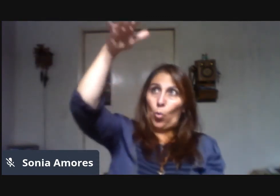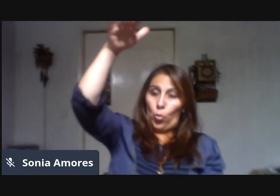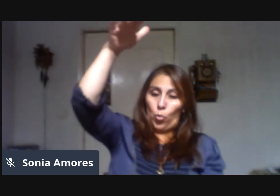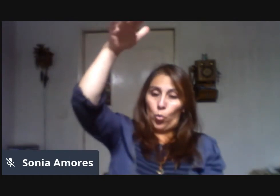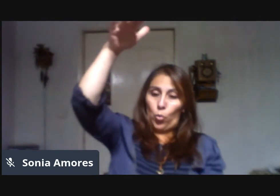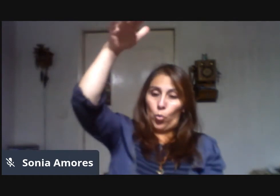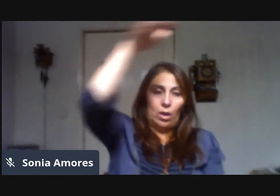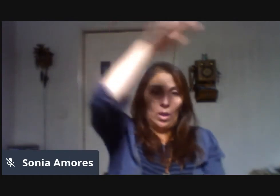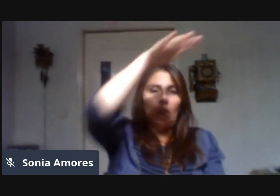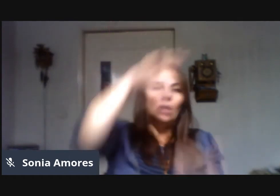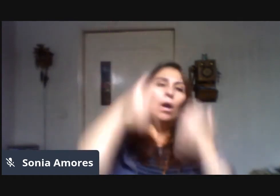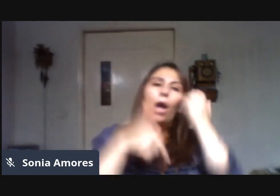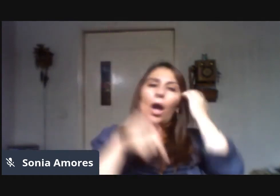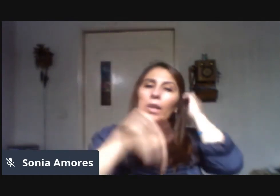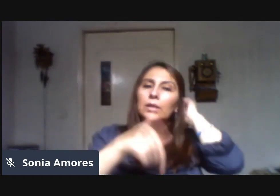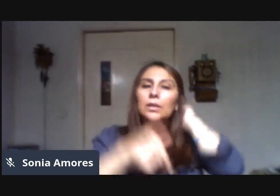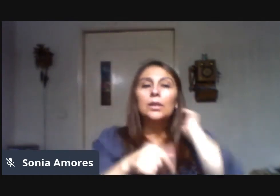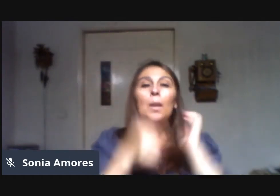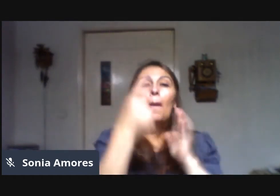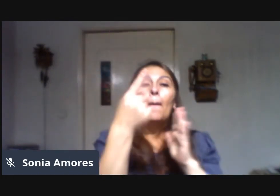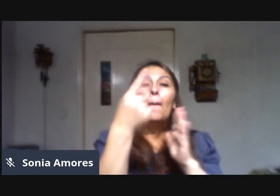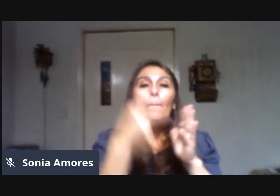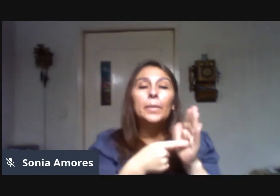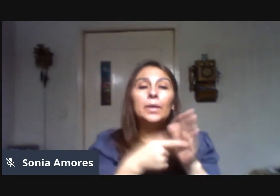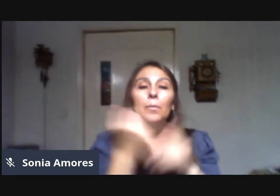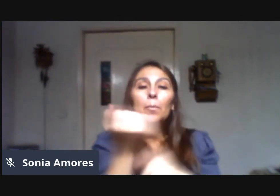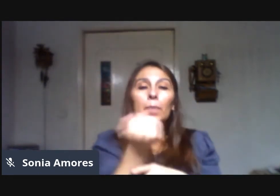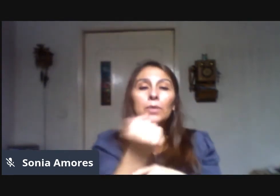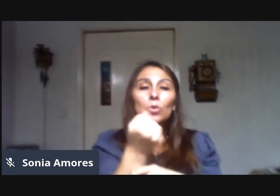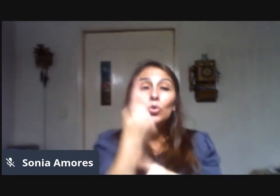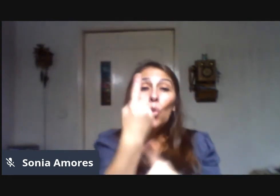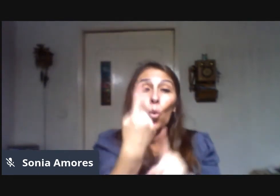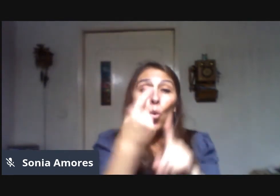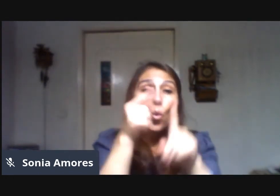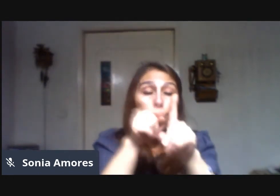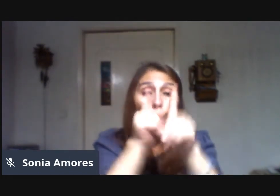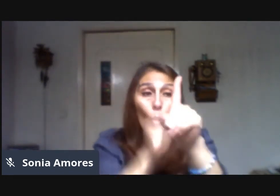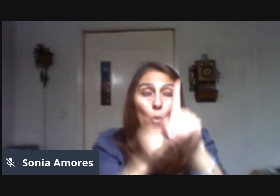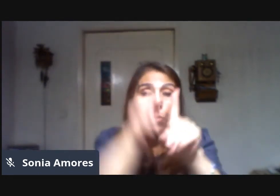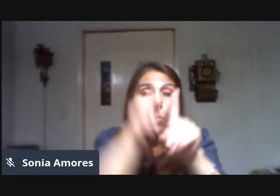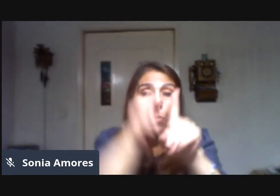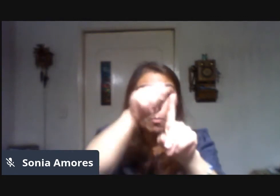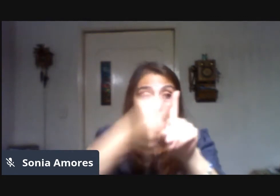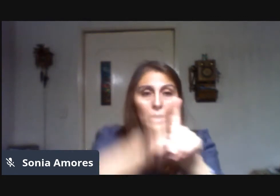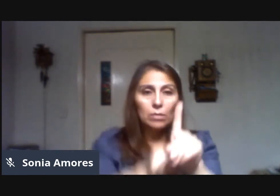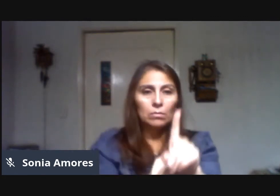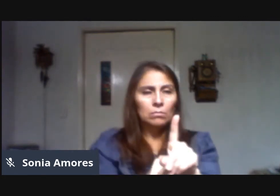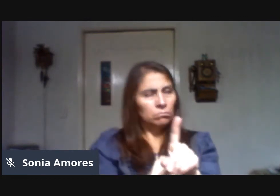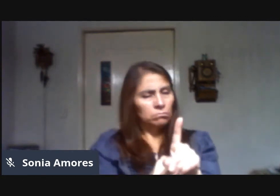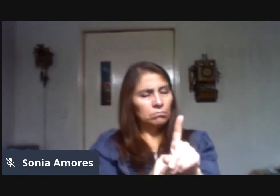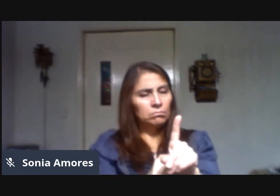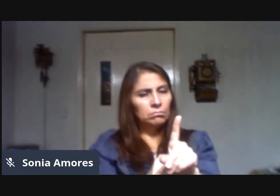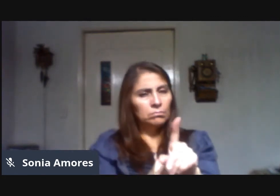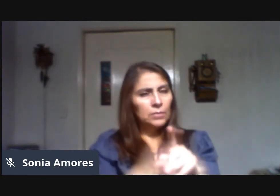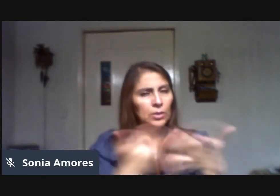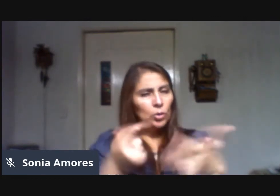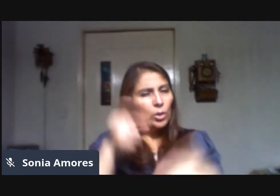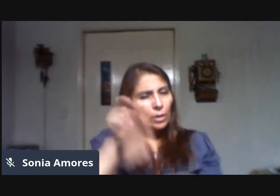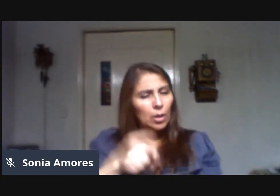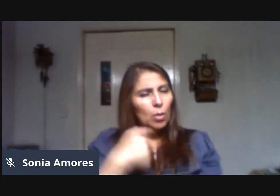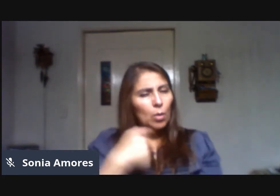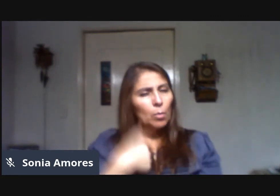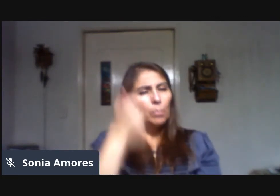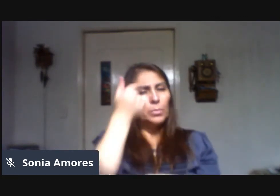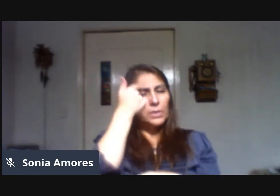le vale 1,000 pesos. Entonces, ¿cómo se justifica eso? Y ahí sí hay que pensarnos en cómo cambiar